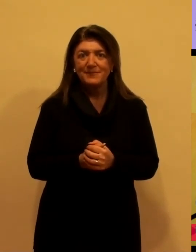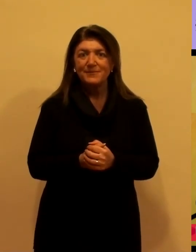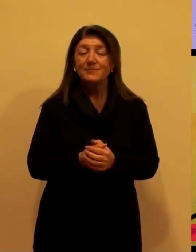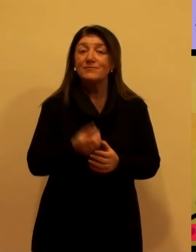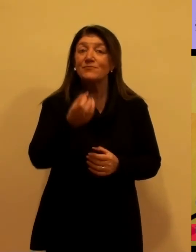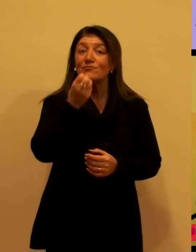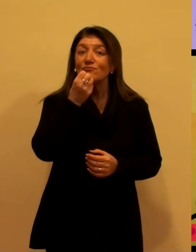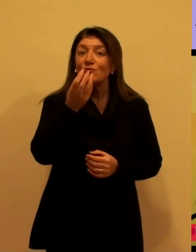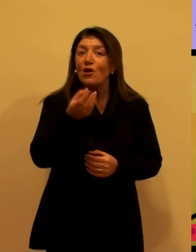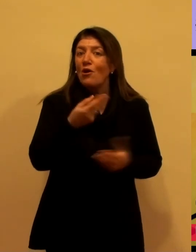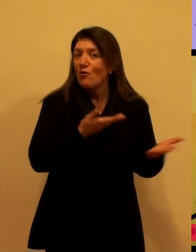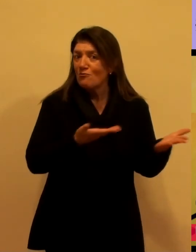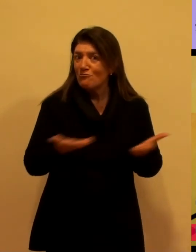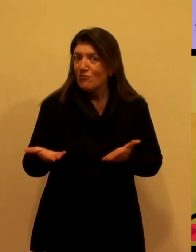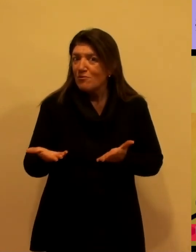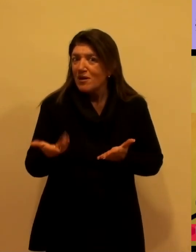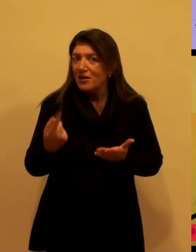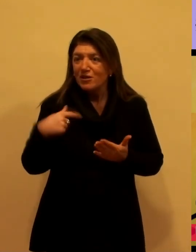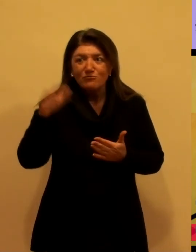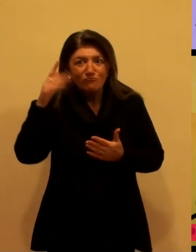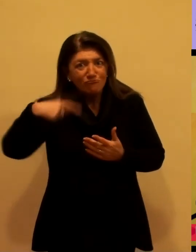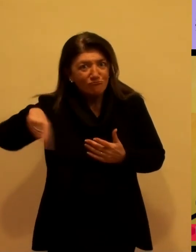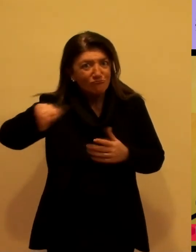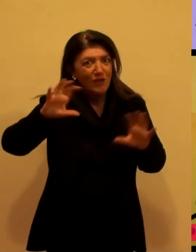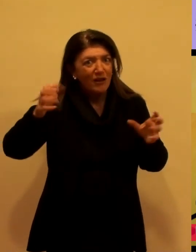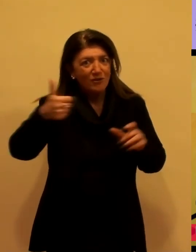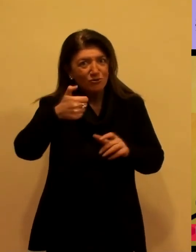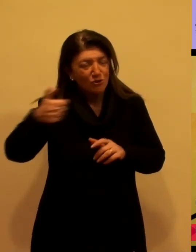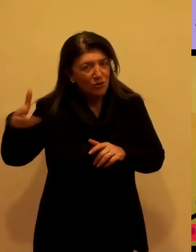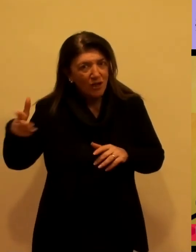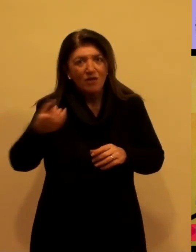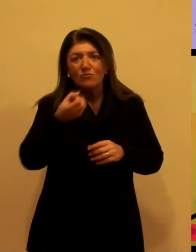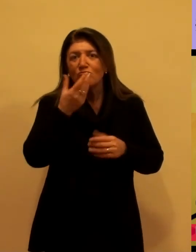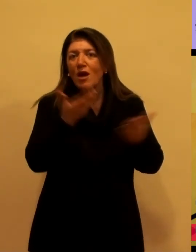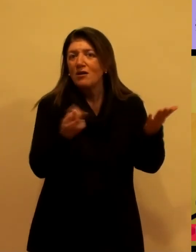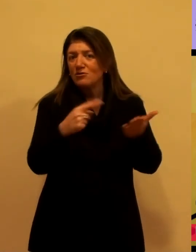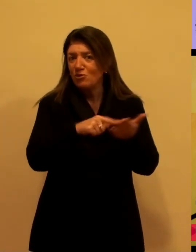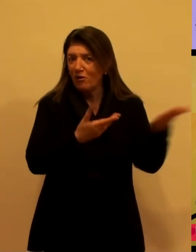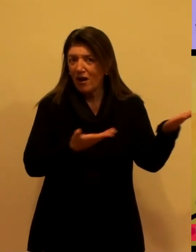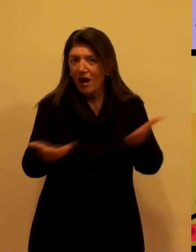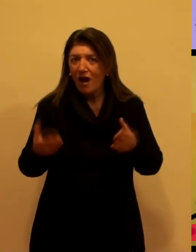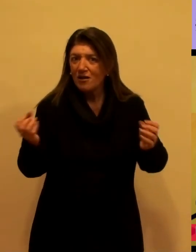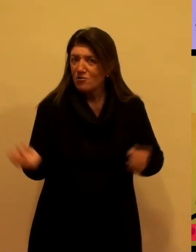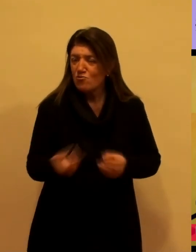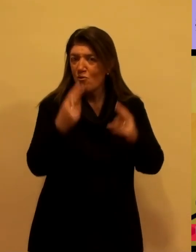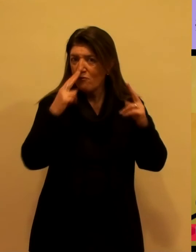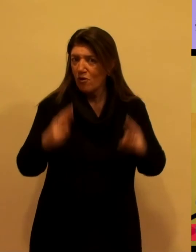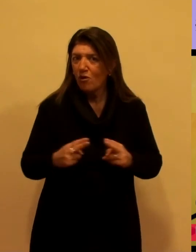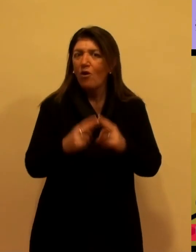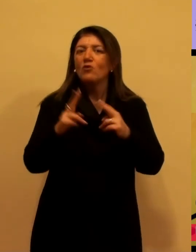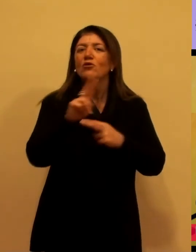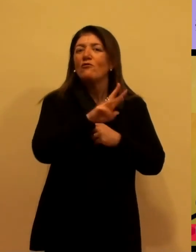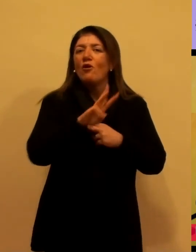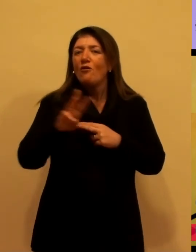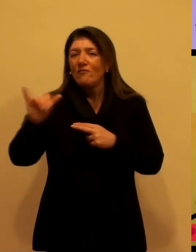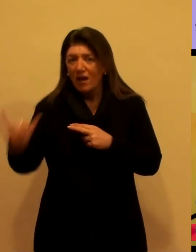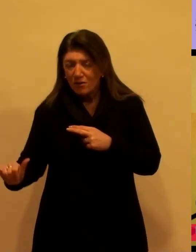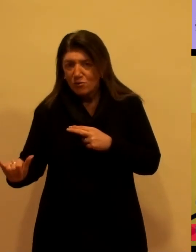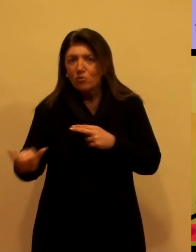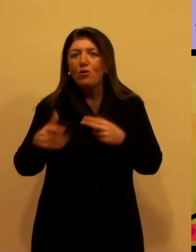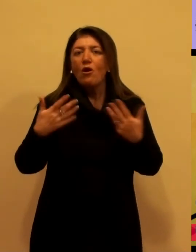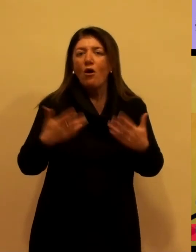Buon pomeriggio a tutti gli ascoltatori di Radio 110 e bentornati ad un nuovo appuntamento con Volo on Vryt. Oggi una